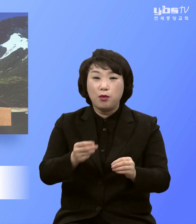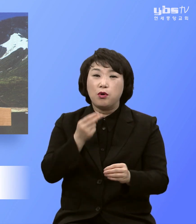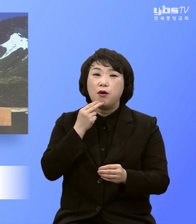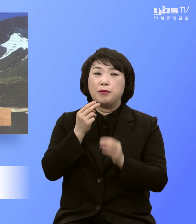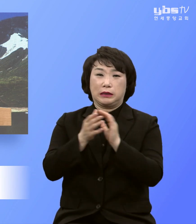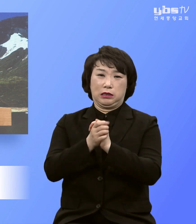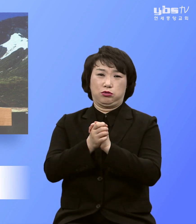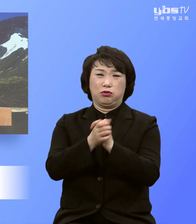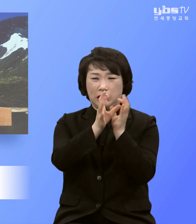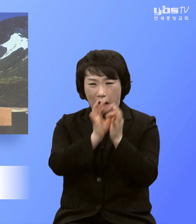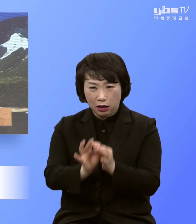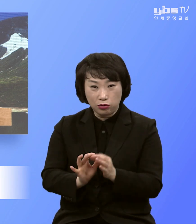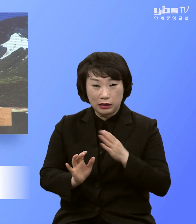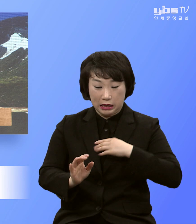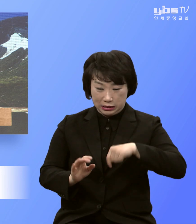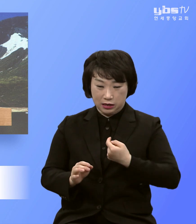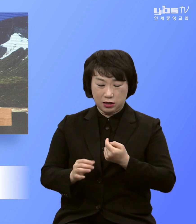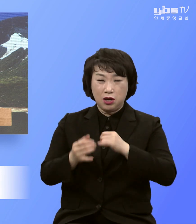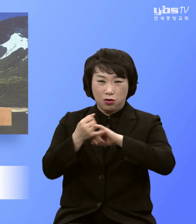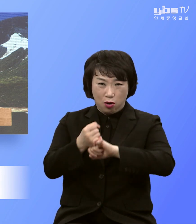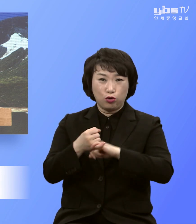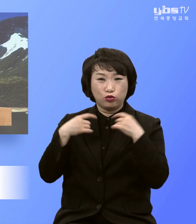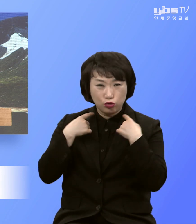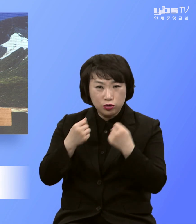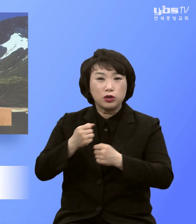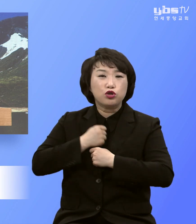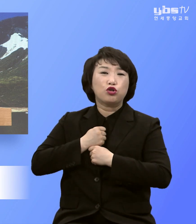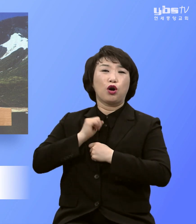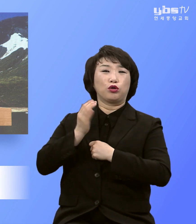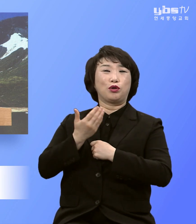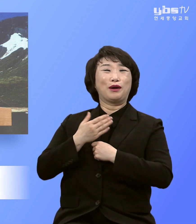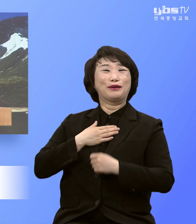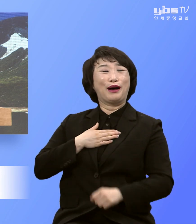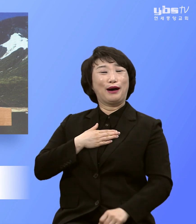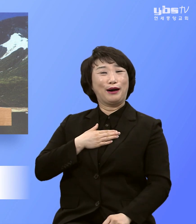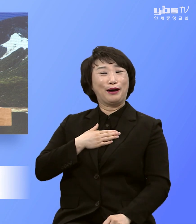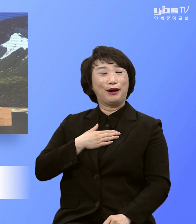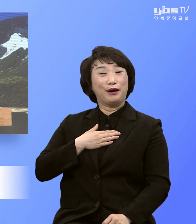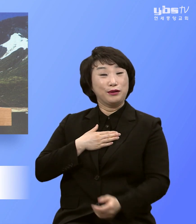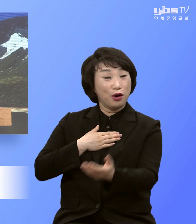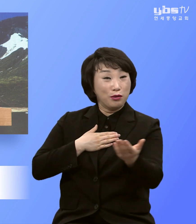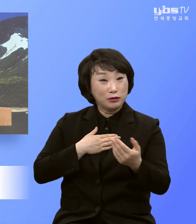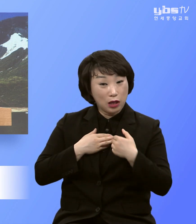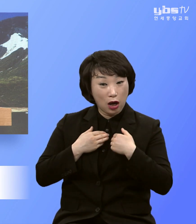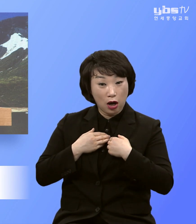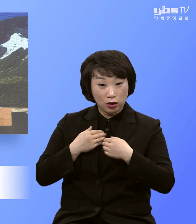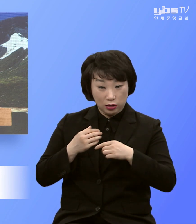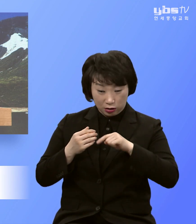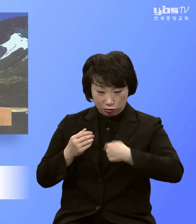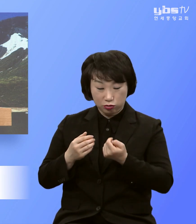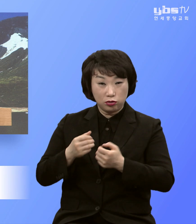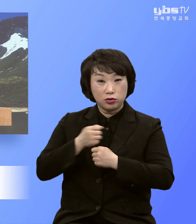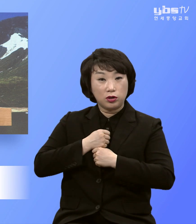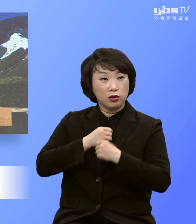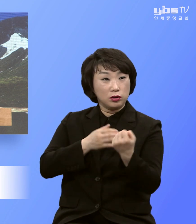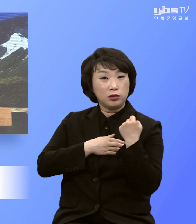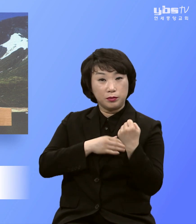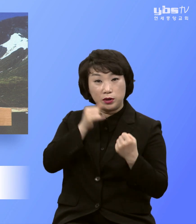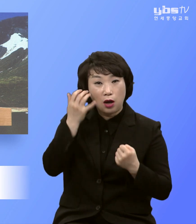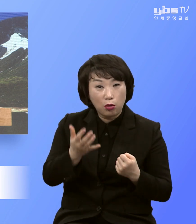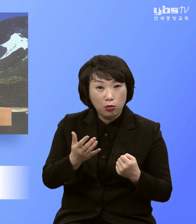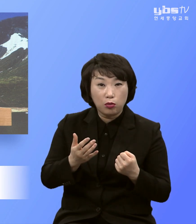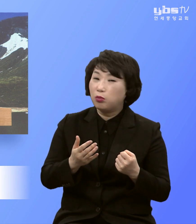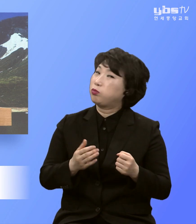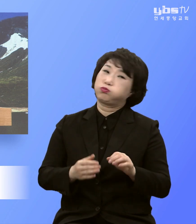기도, 자신을 반드시 지켜내야 된다. 내가 나를 지킬 능력이 있습니까?